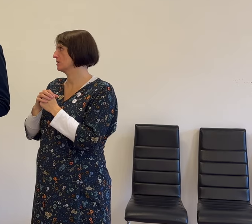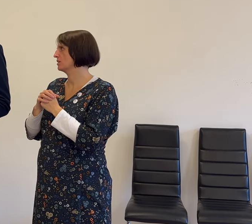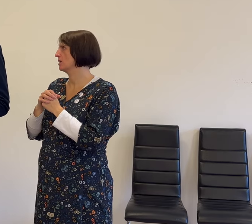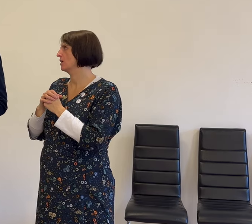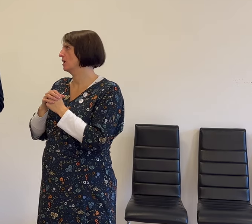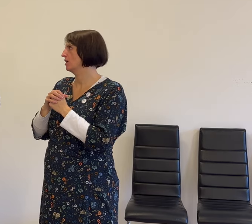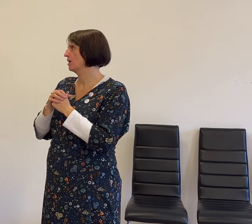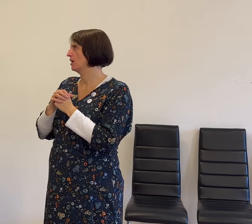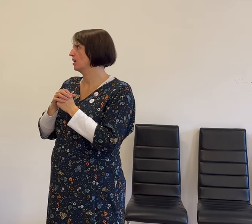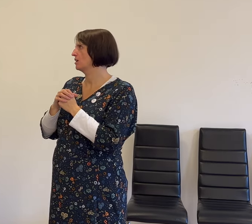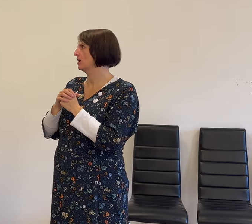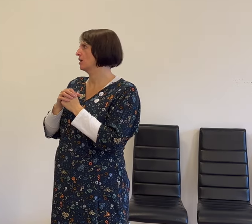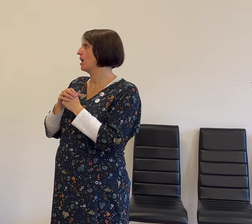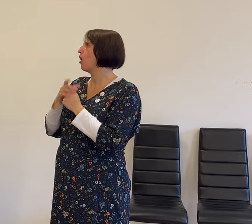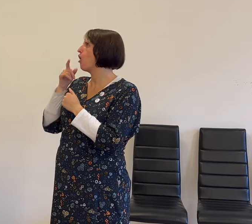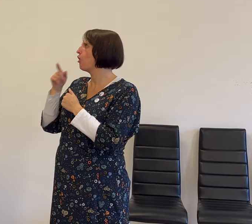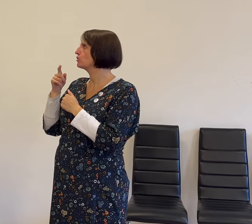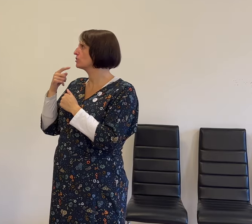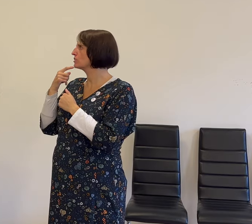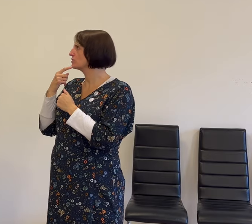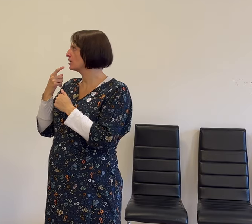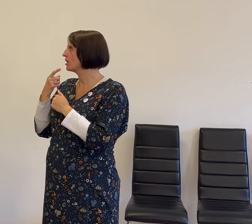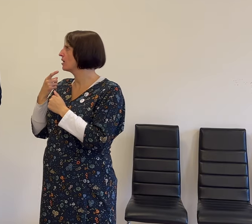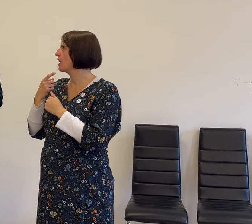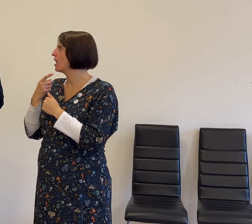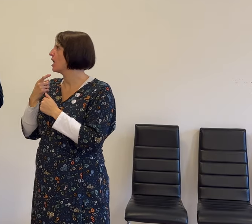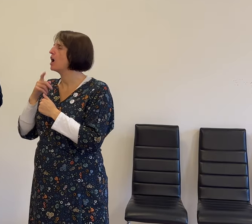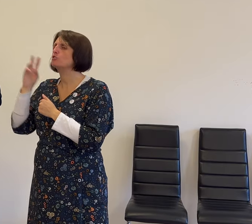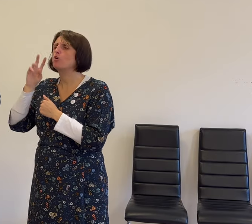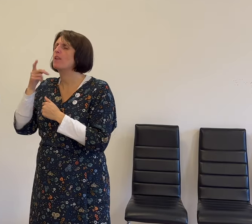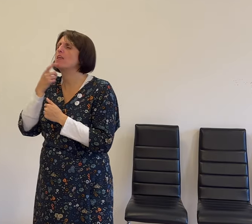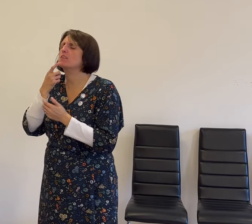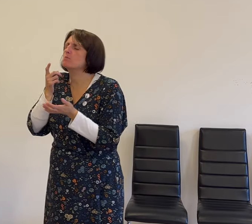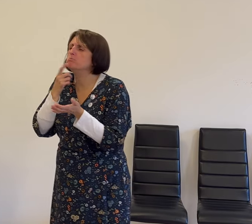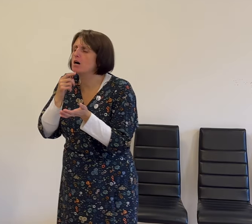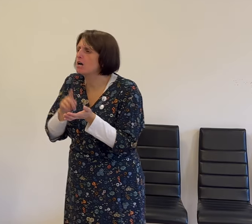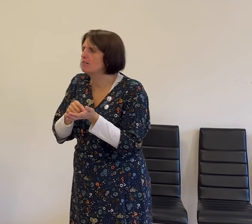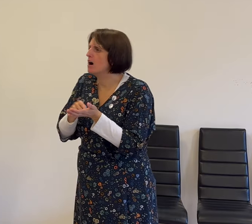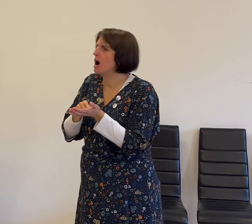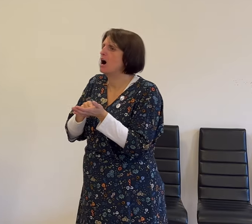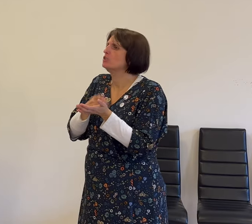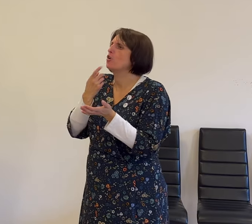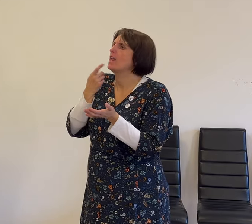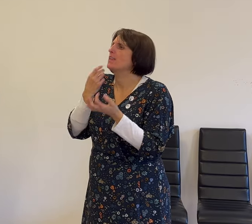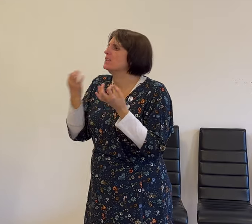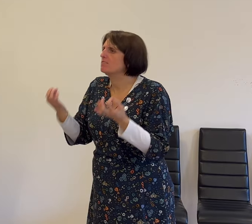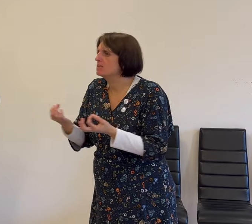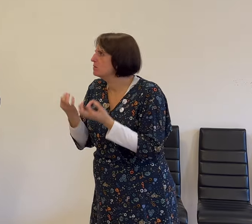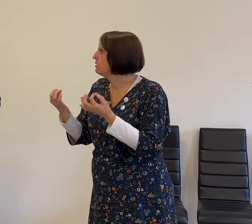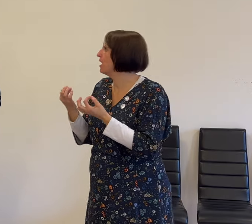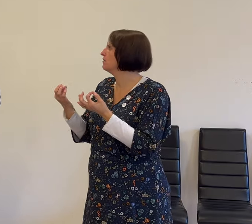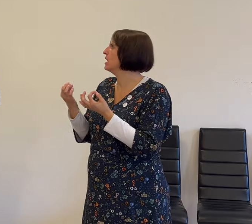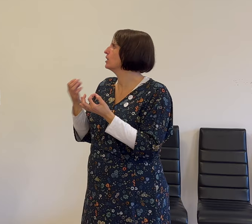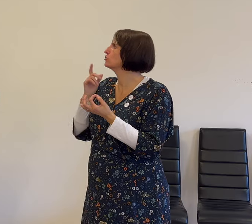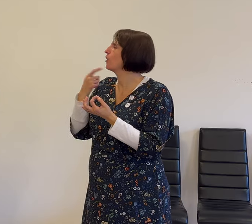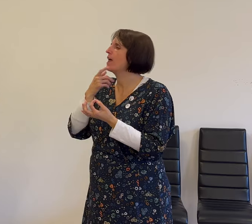předvádí. On řekne, to není v té výbavě, to není v cviku, není to v